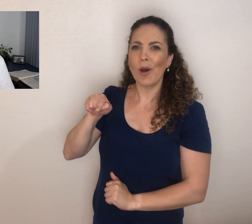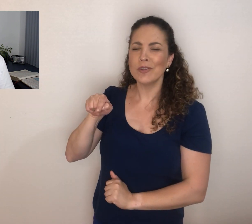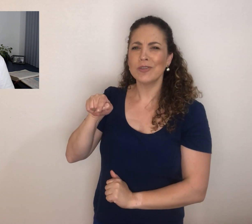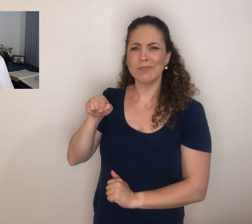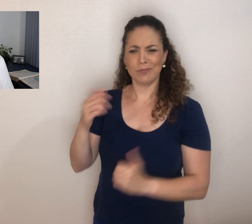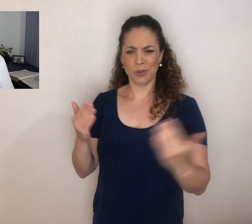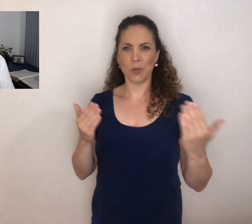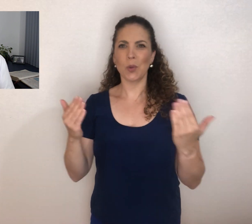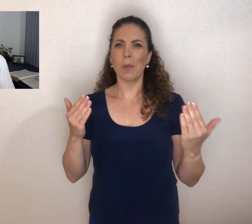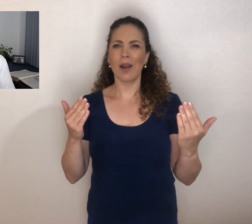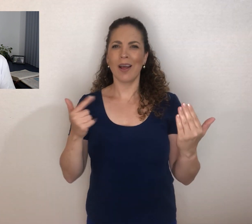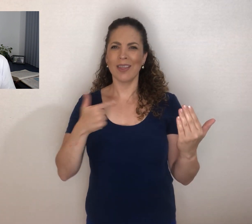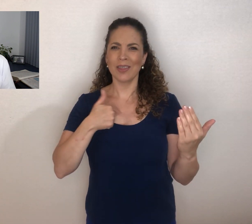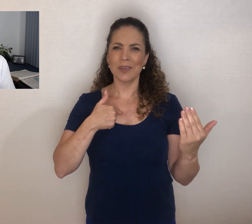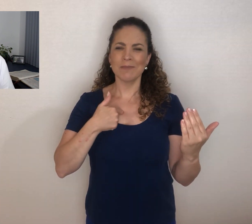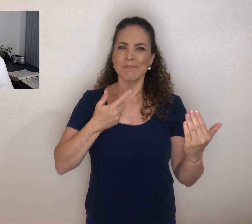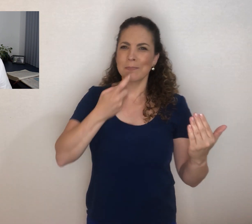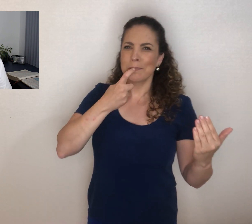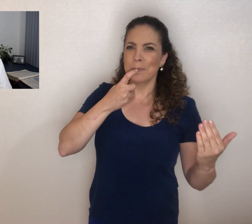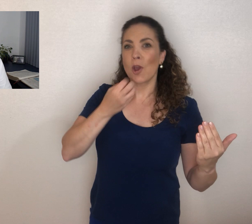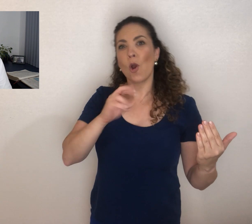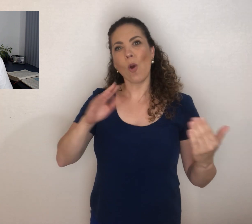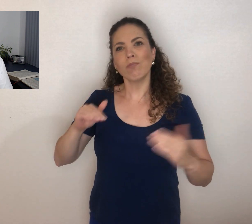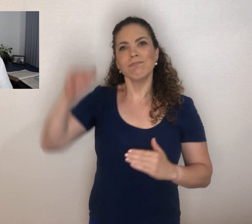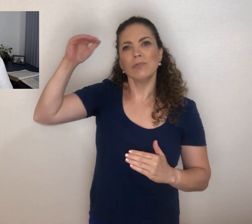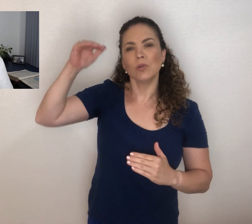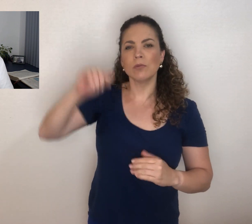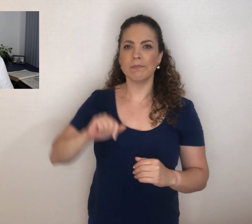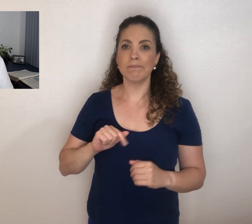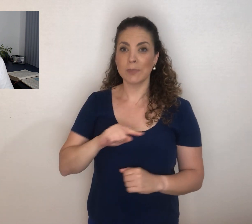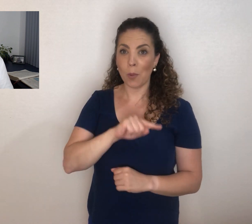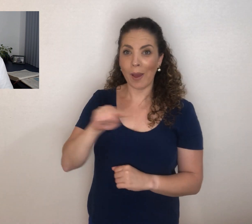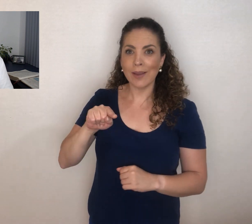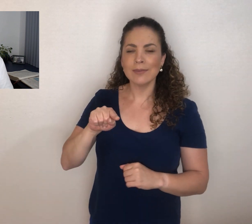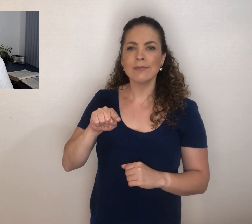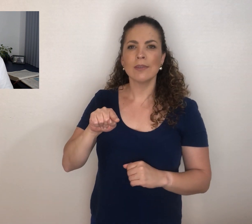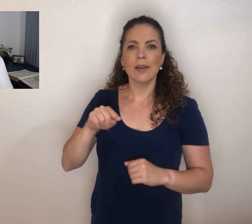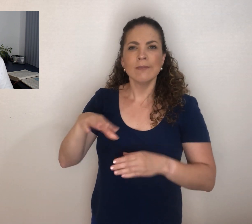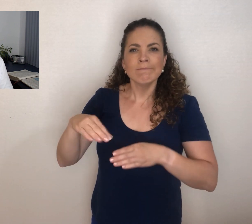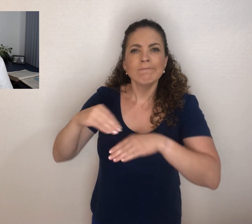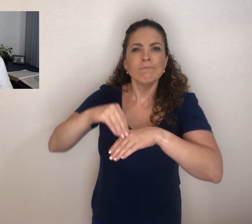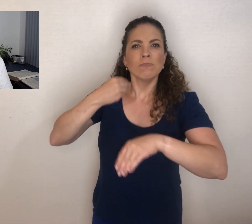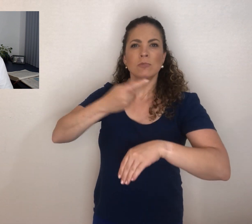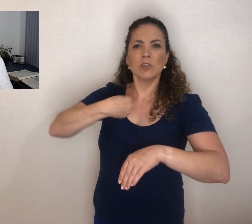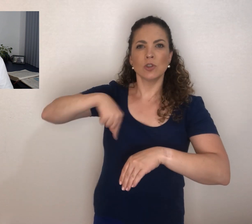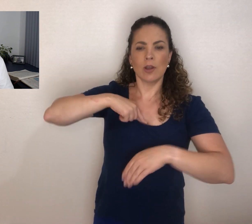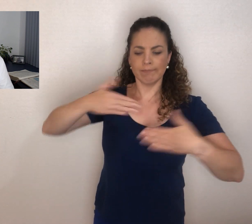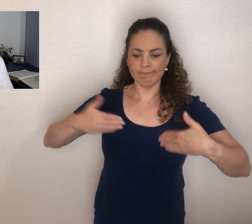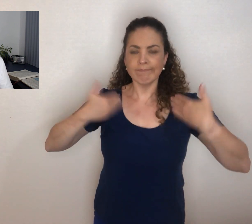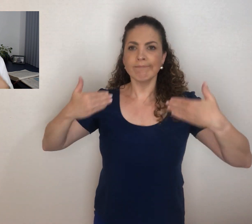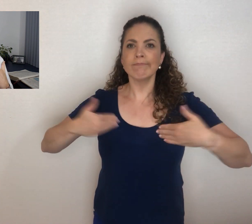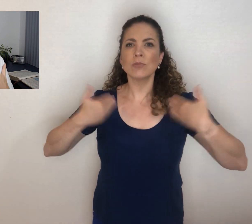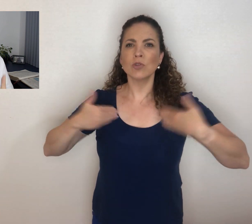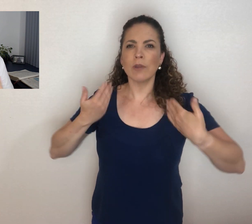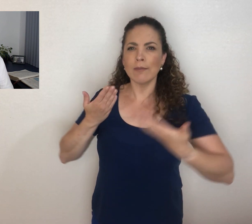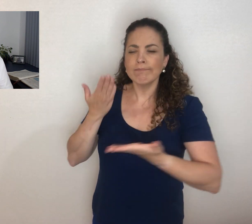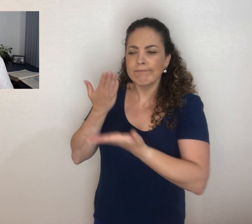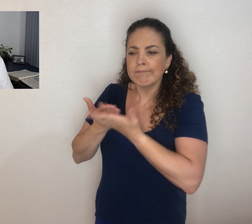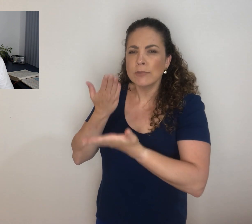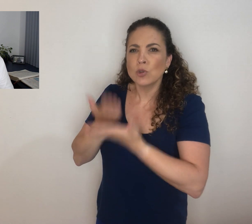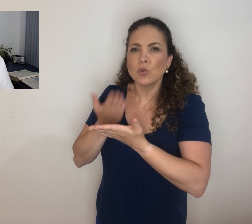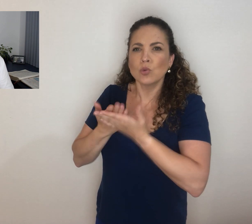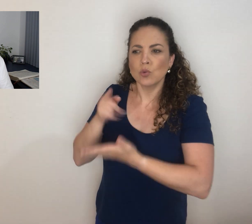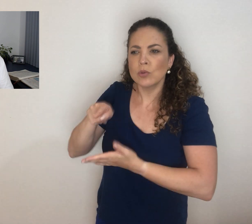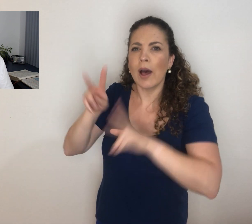suficiente para nos motivar muitíssimo em relação a entender a revelação